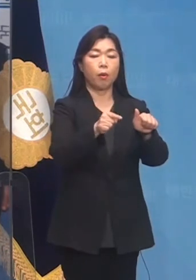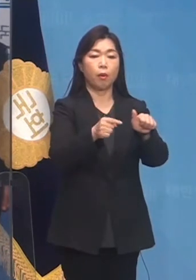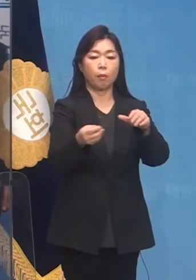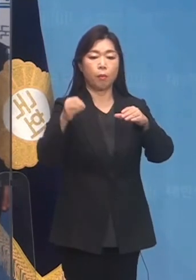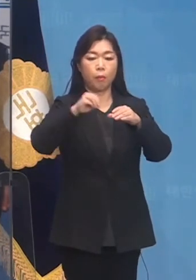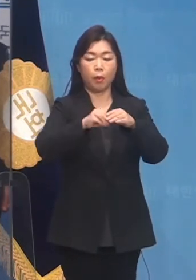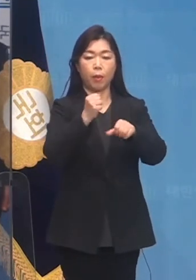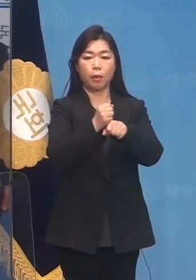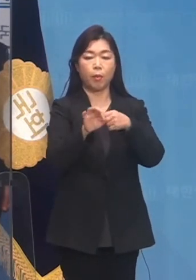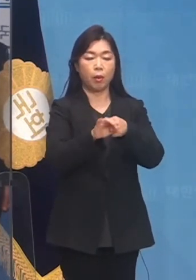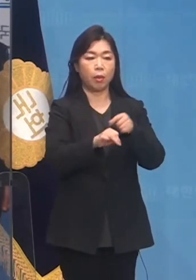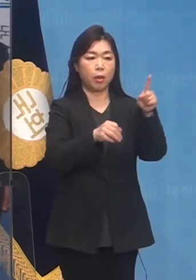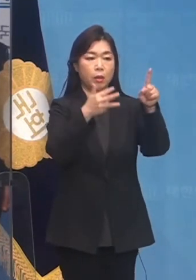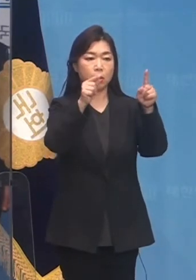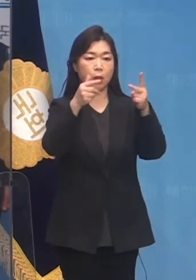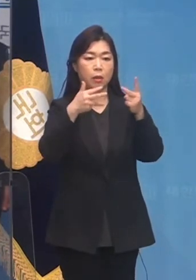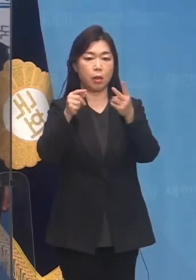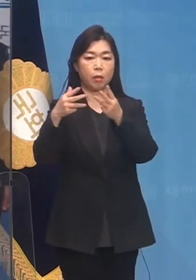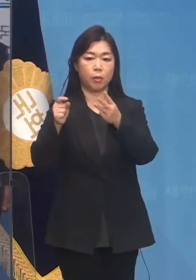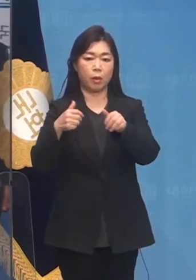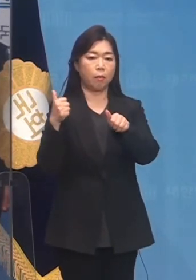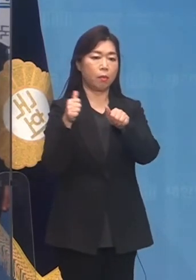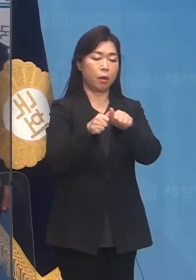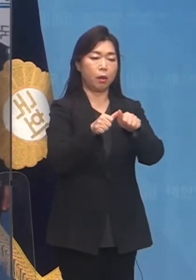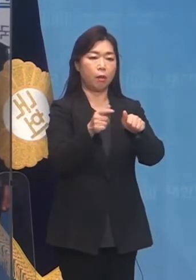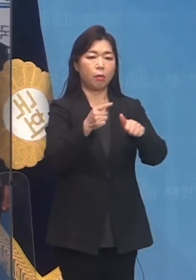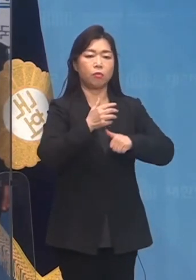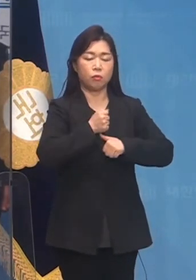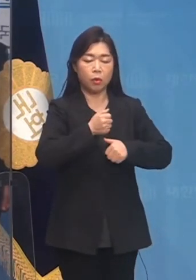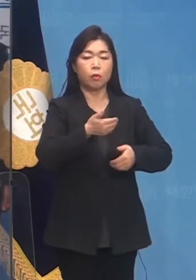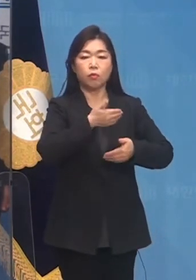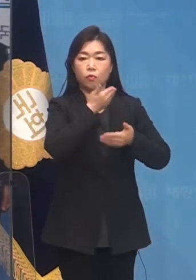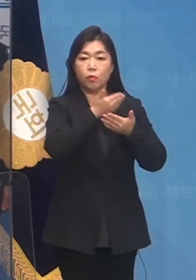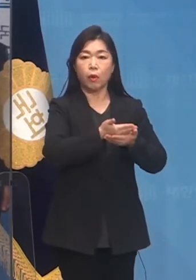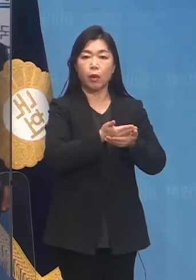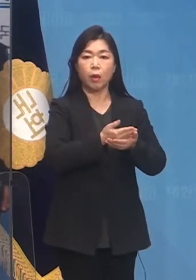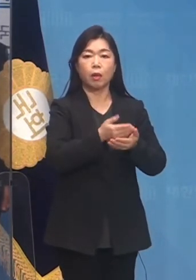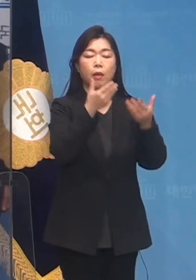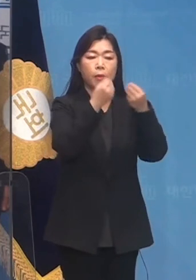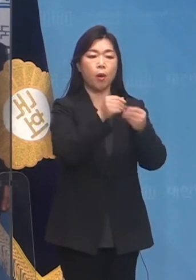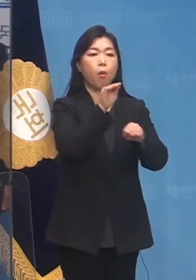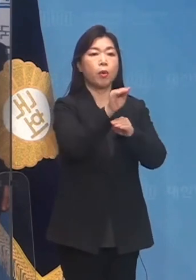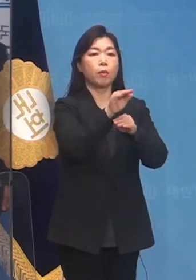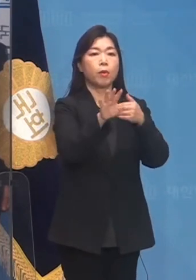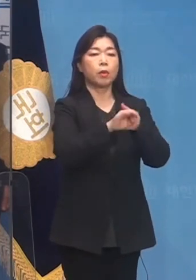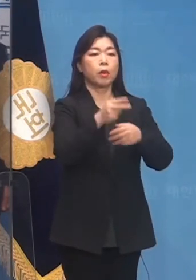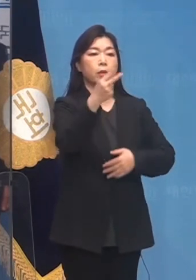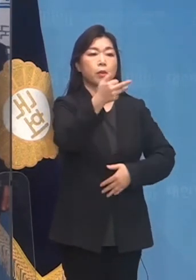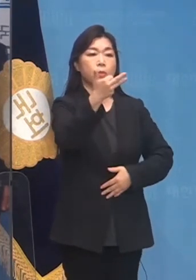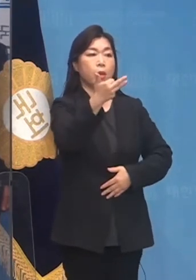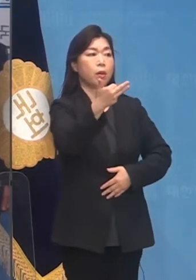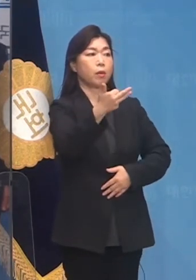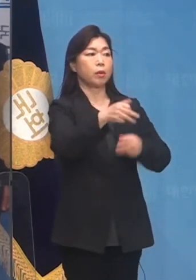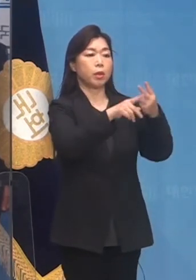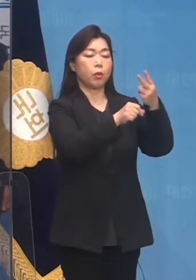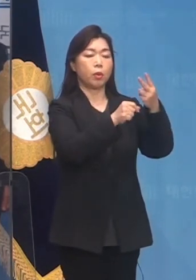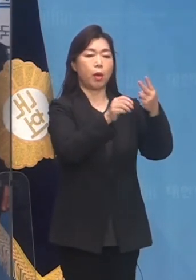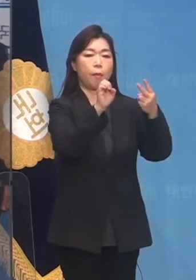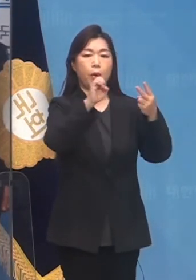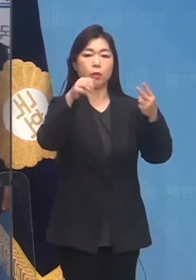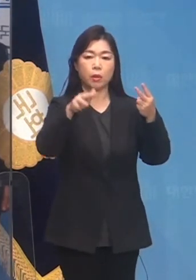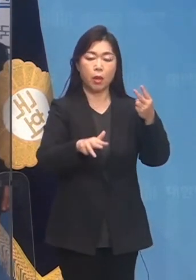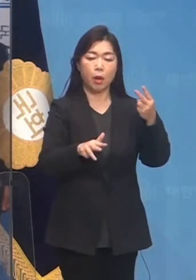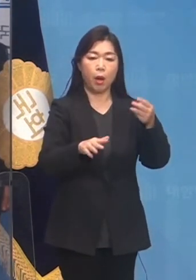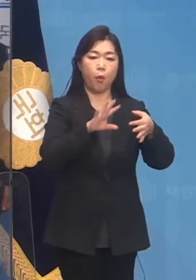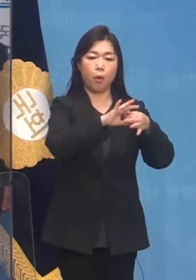삼진 아웃제를 중요시하다고 생각합니다. 올해 경우 2018년 2월달에 평창